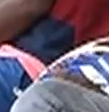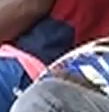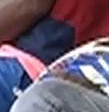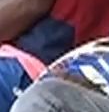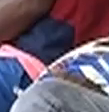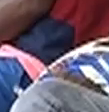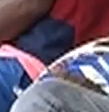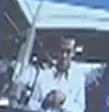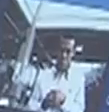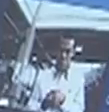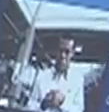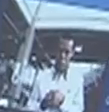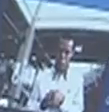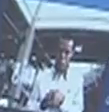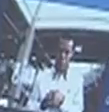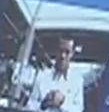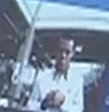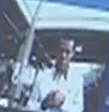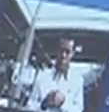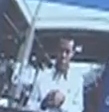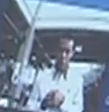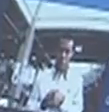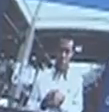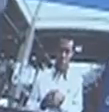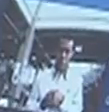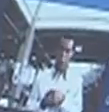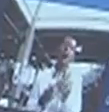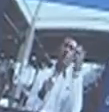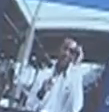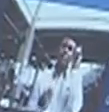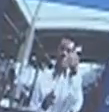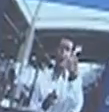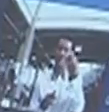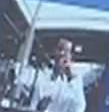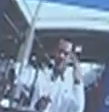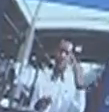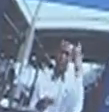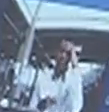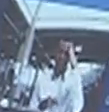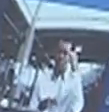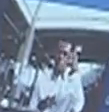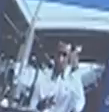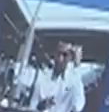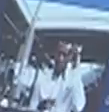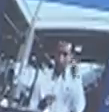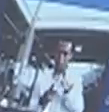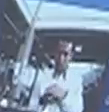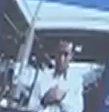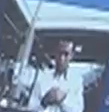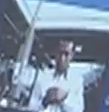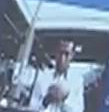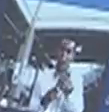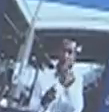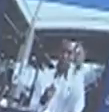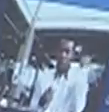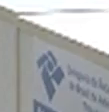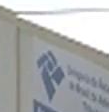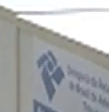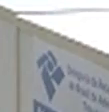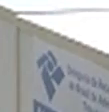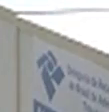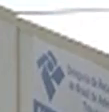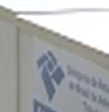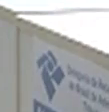mesma situação. Tudo graças ao sistema que funciona em tablets e é chamado de viável.